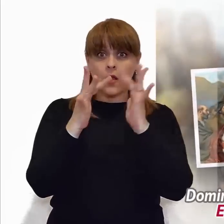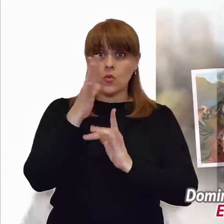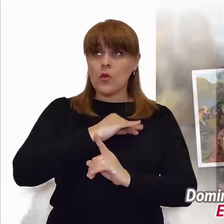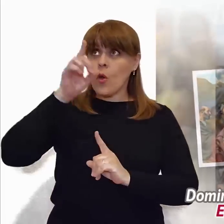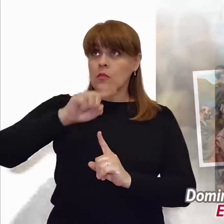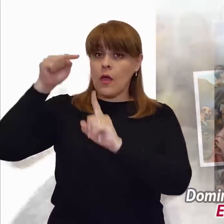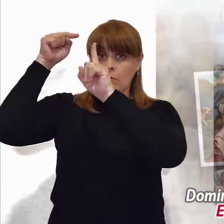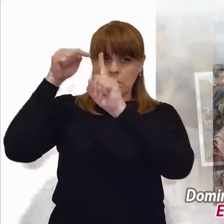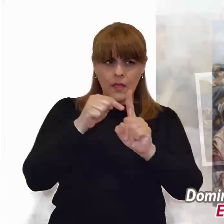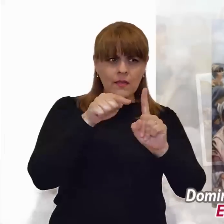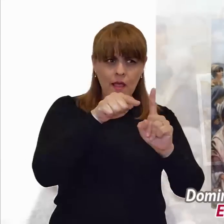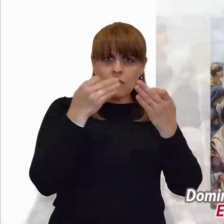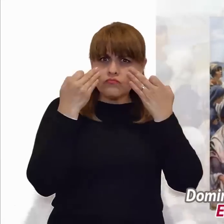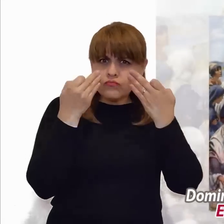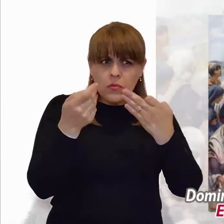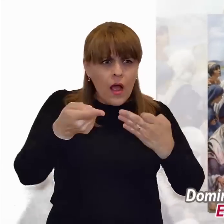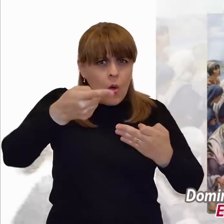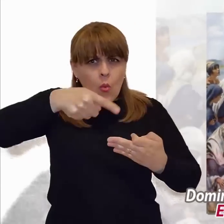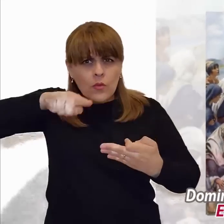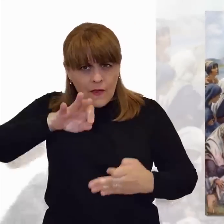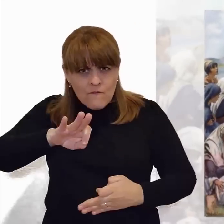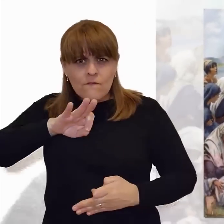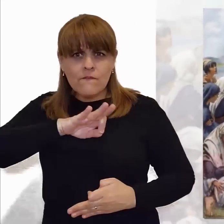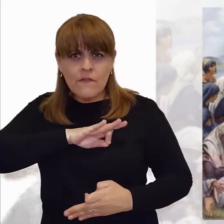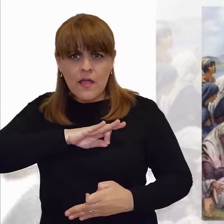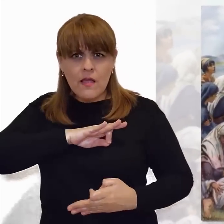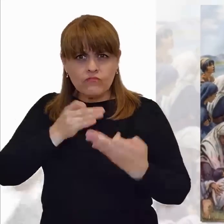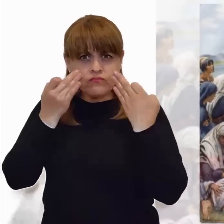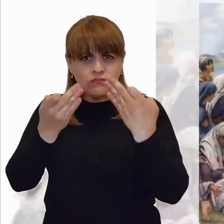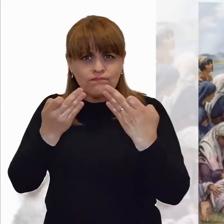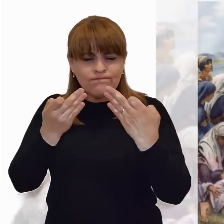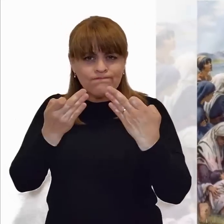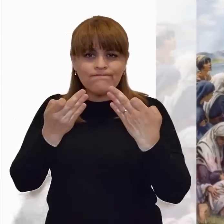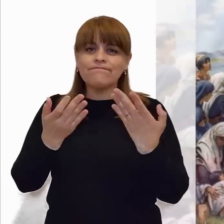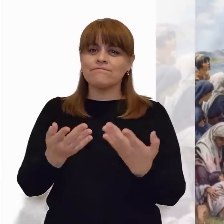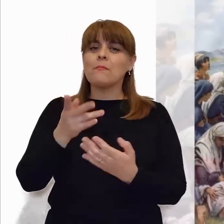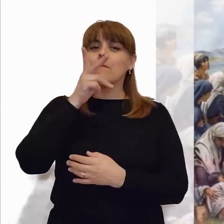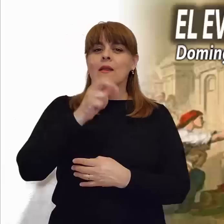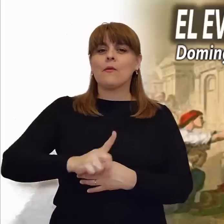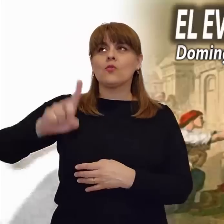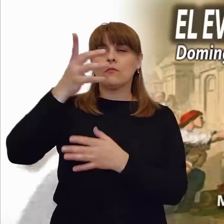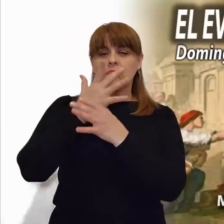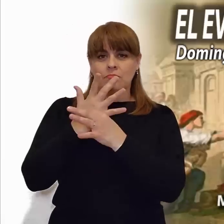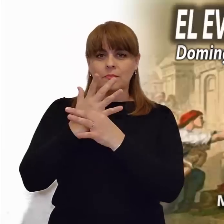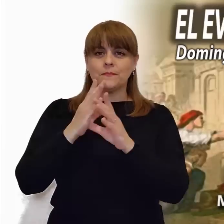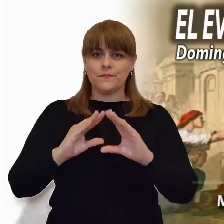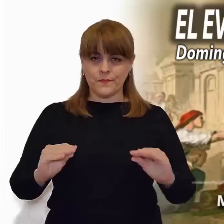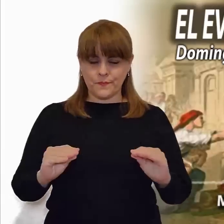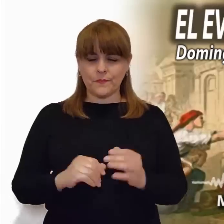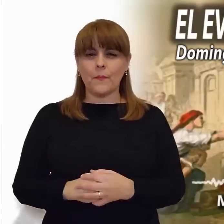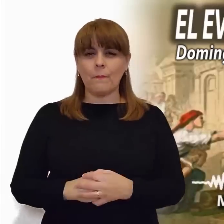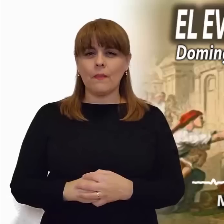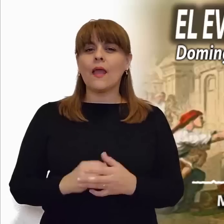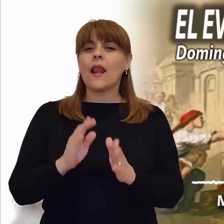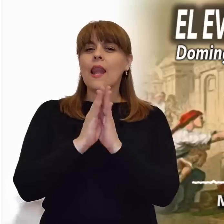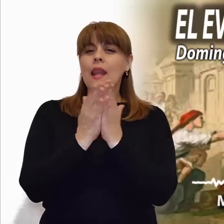Hombre, ¿creen que encontrará fe sobre la tierra?». Palabra del Señor. El pasaje del